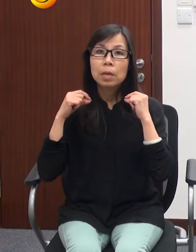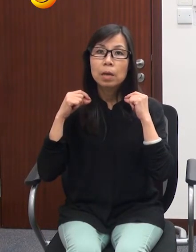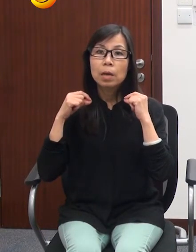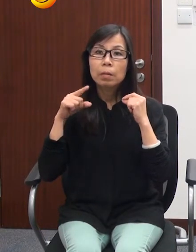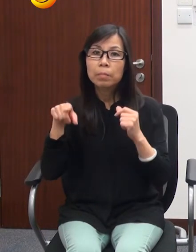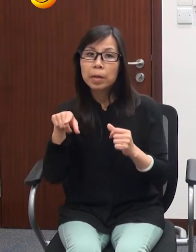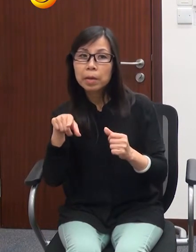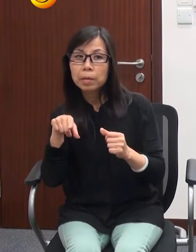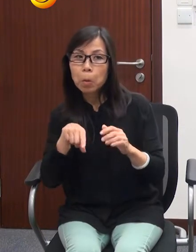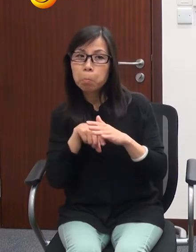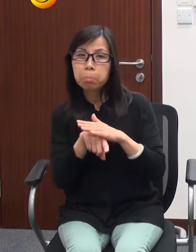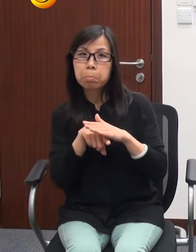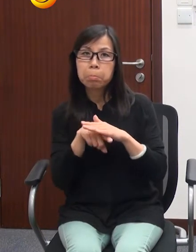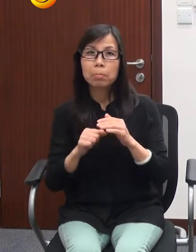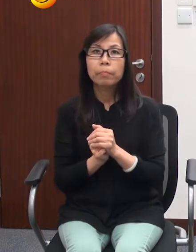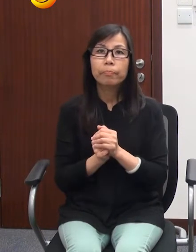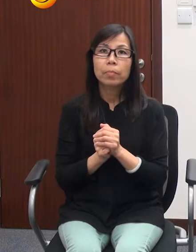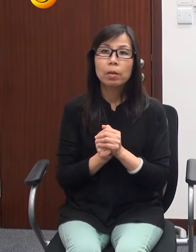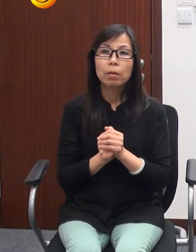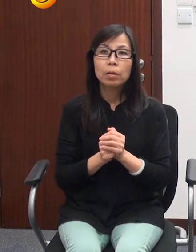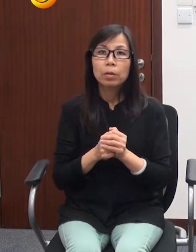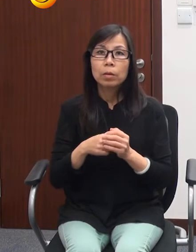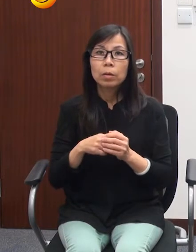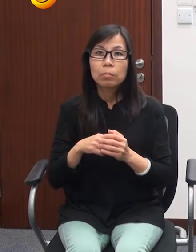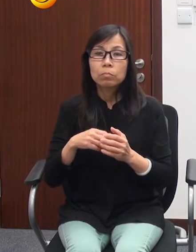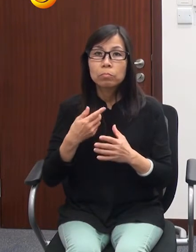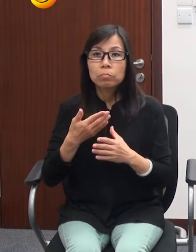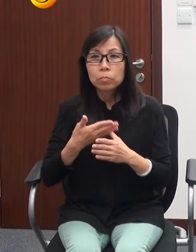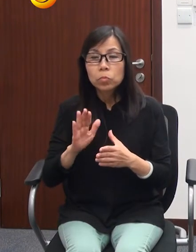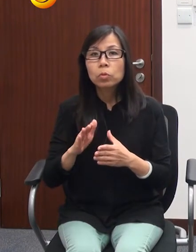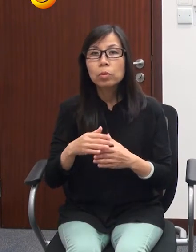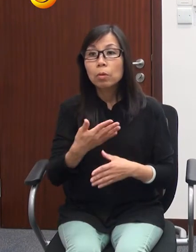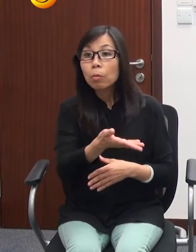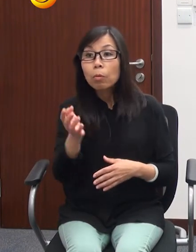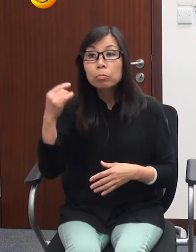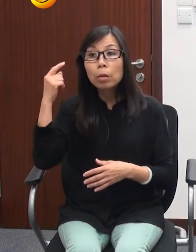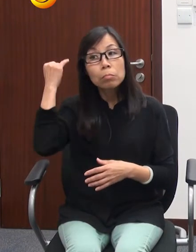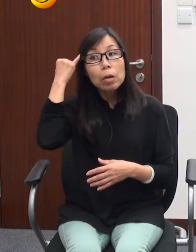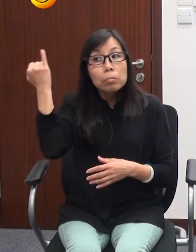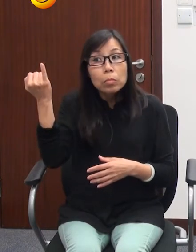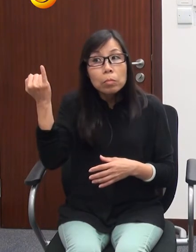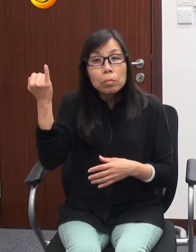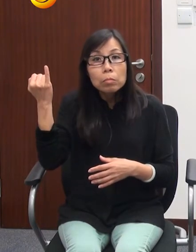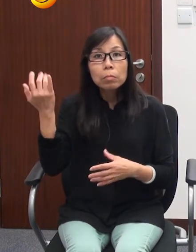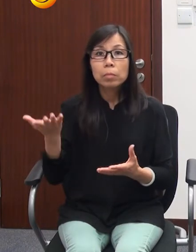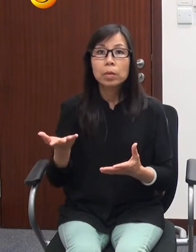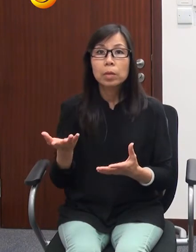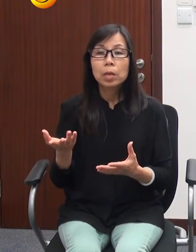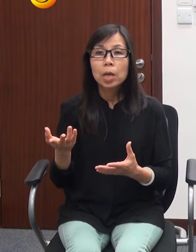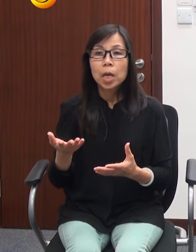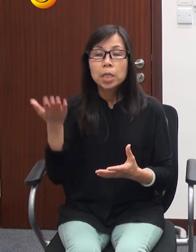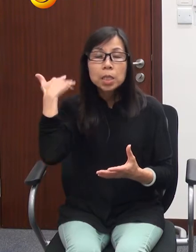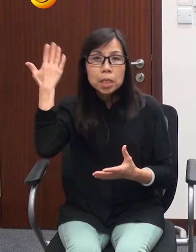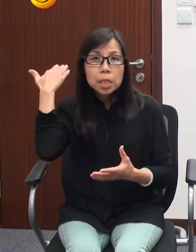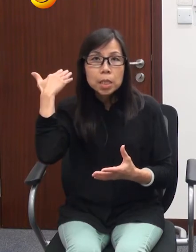擊佢，咁佢先至遭殃啫。否則我哋點知佢做過咩嘢？第一唔知佢喺立行會做即係幾時做過乜嘢